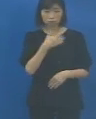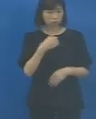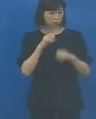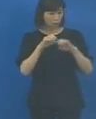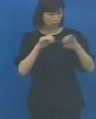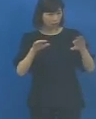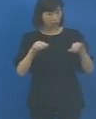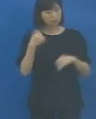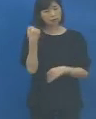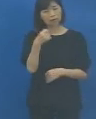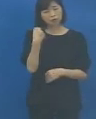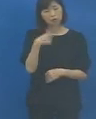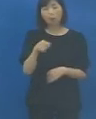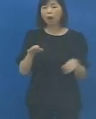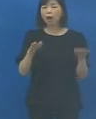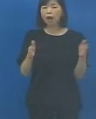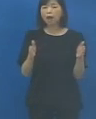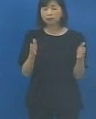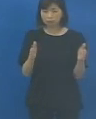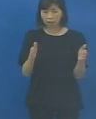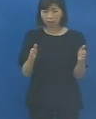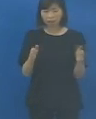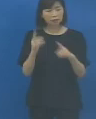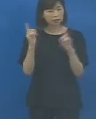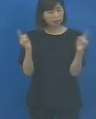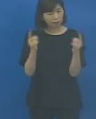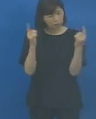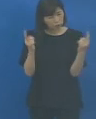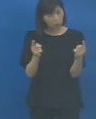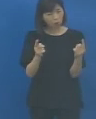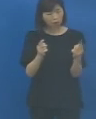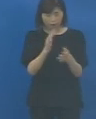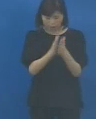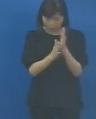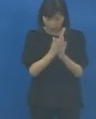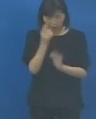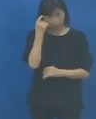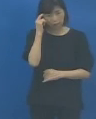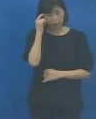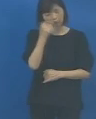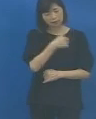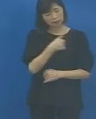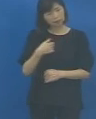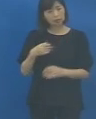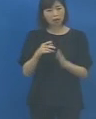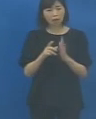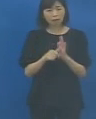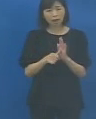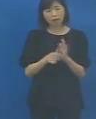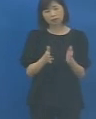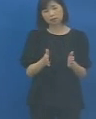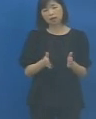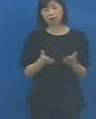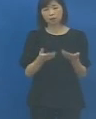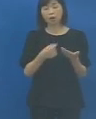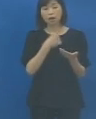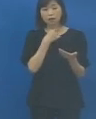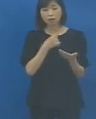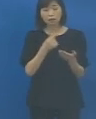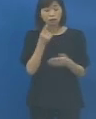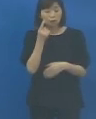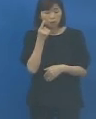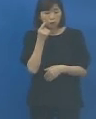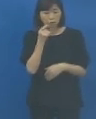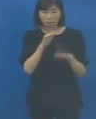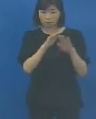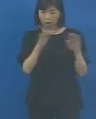はイベントというのはもう一度再検討してできれば控えていただきたいと。で、仮にされるのであれば